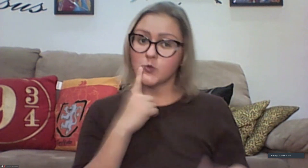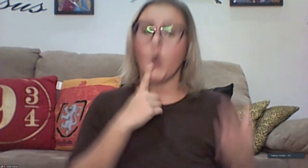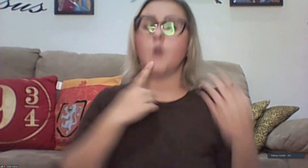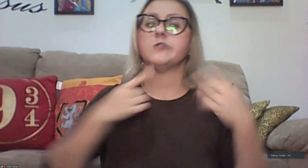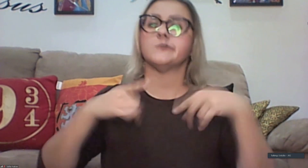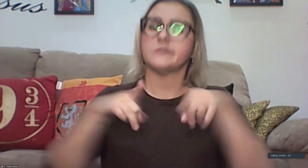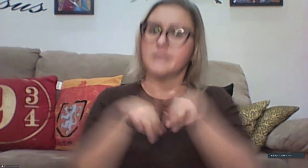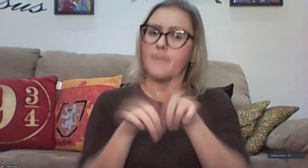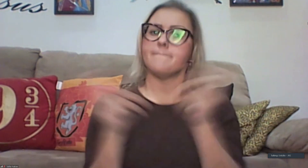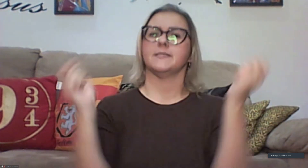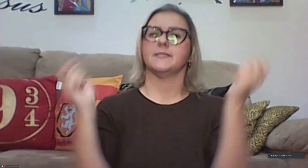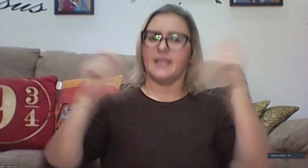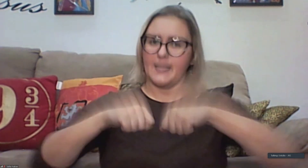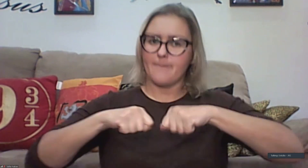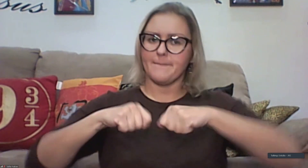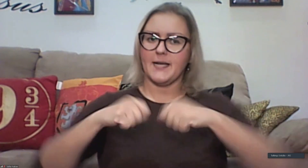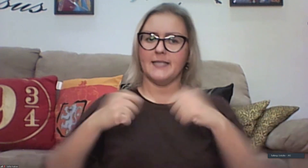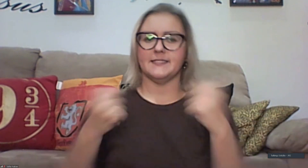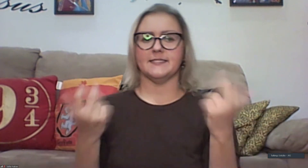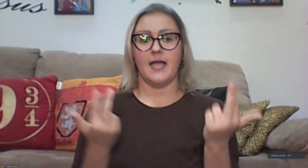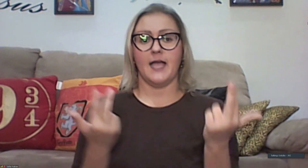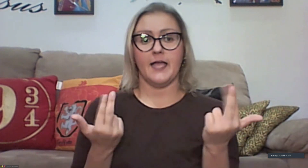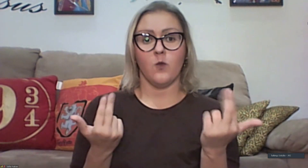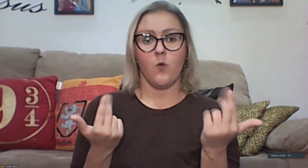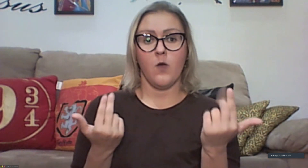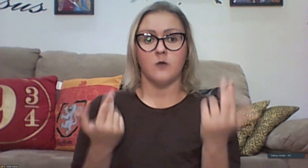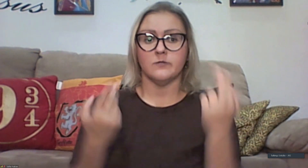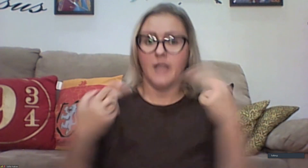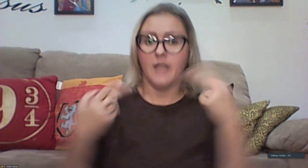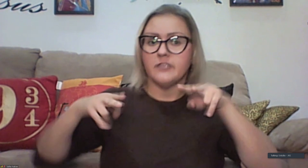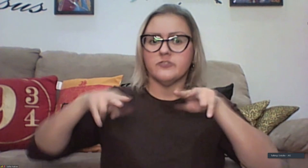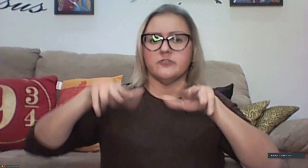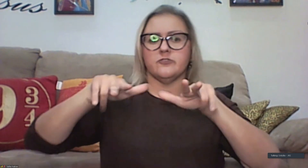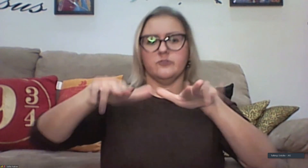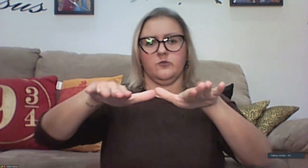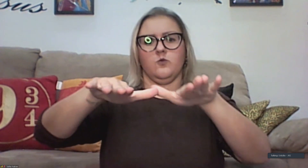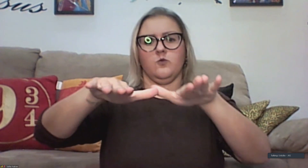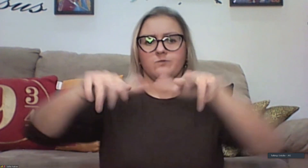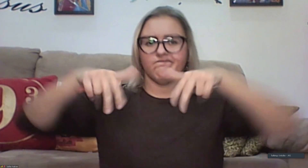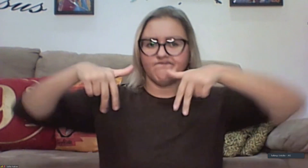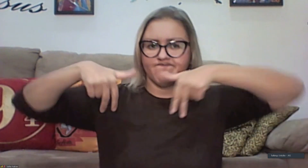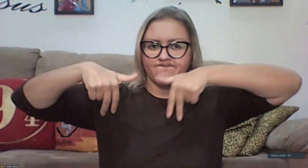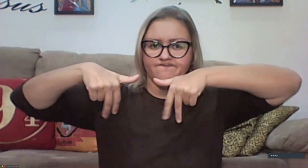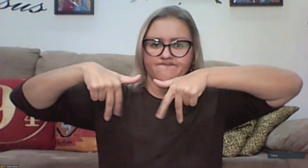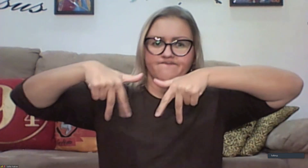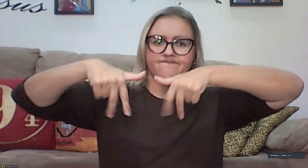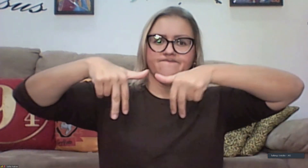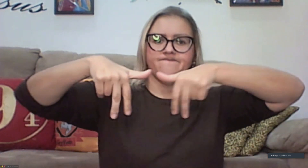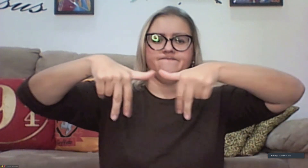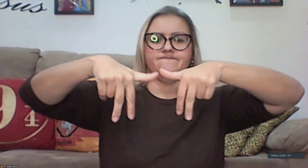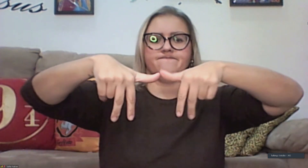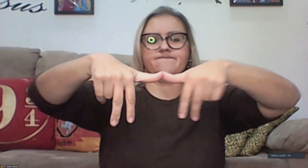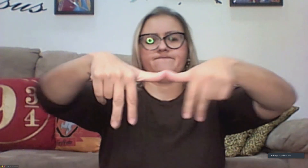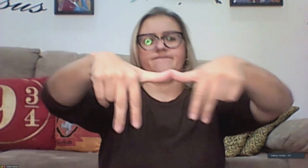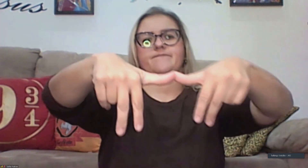uma menos ou mais que a outra. Elas podem caminhar uma ao lado da outra. As pessoas devem